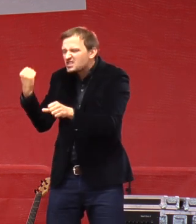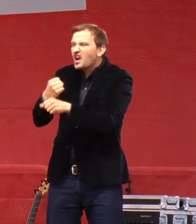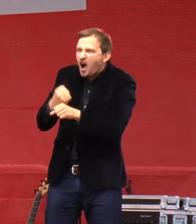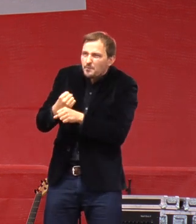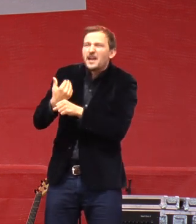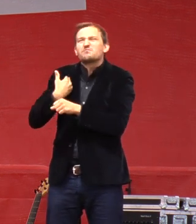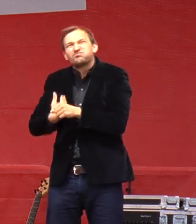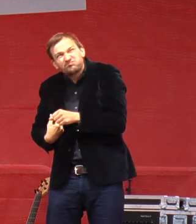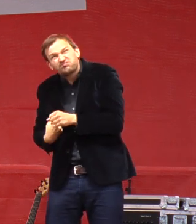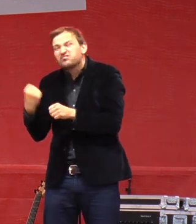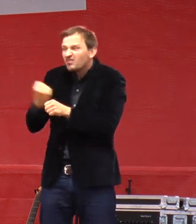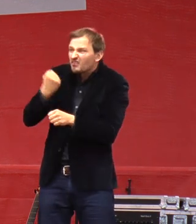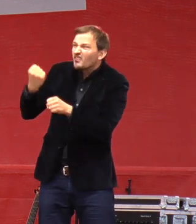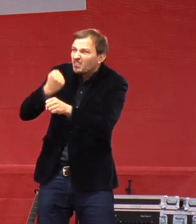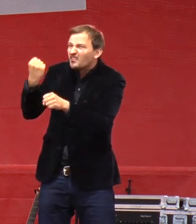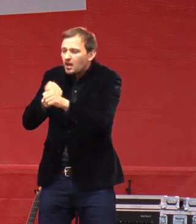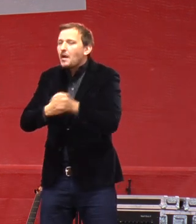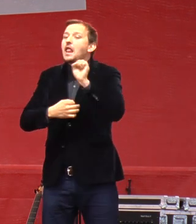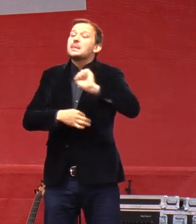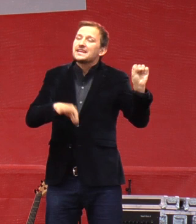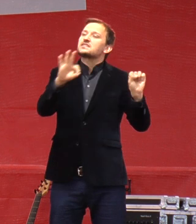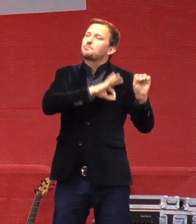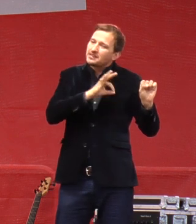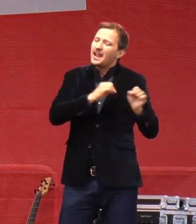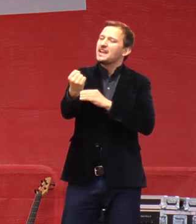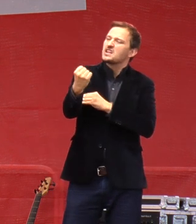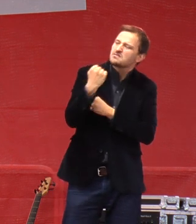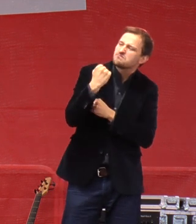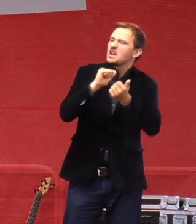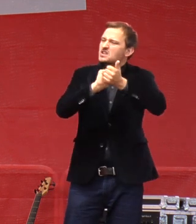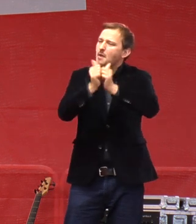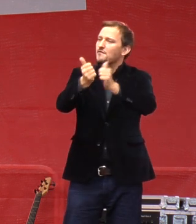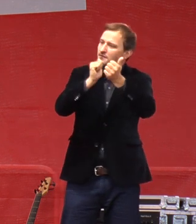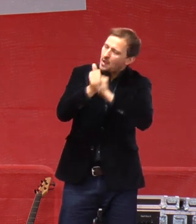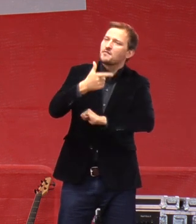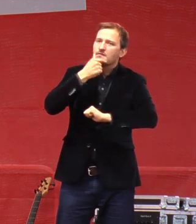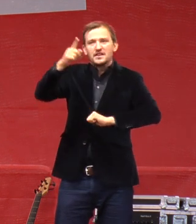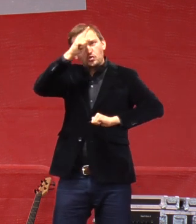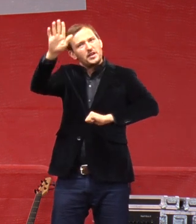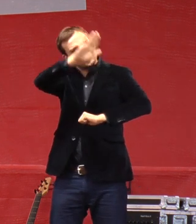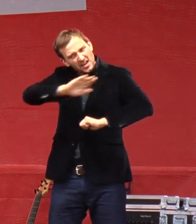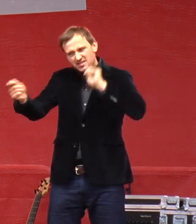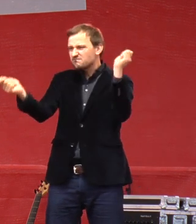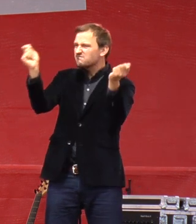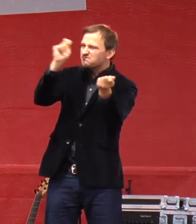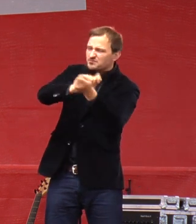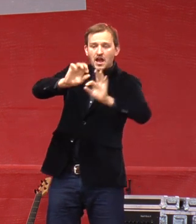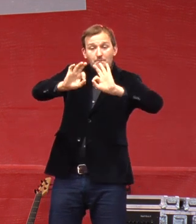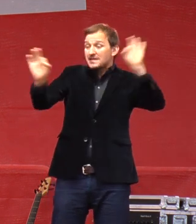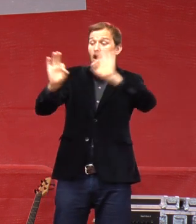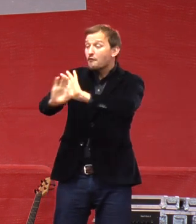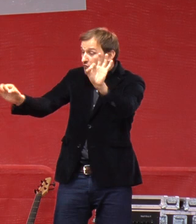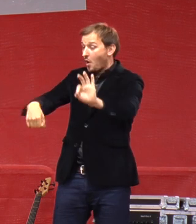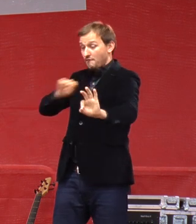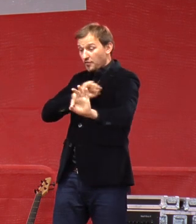über Wasser halten musst. Die Linke kämpft darum mit aller Energie und Verlässlichkeit, dass es in diesem Land besser wird. Und du profitierst davon, denn